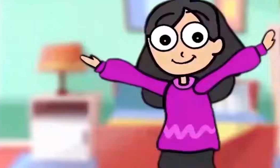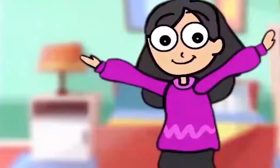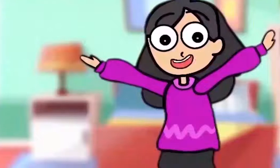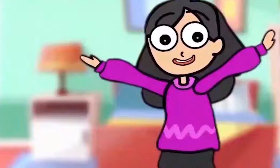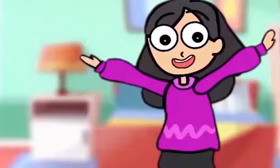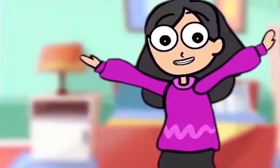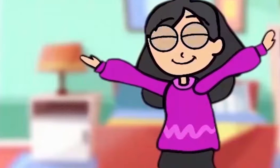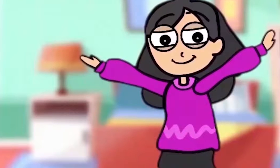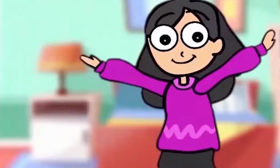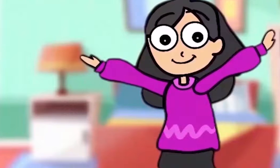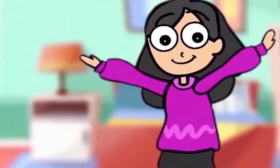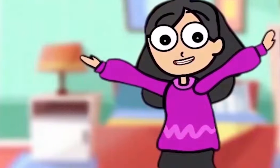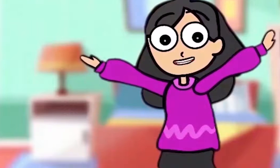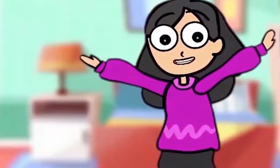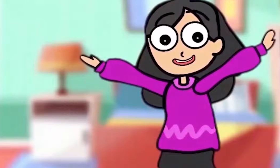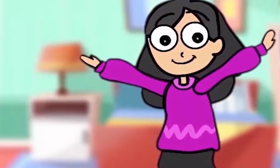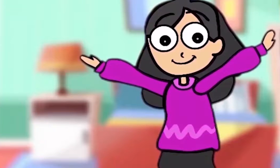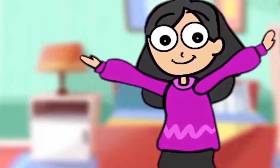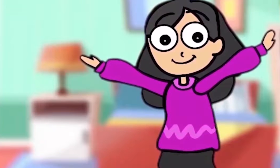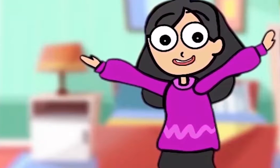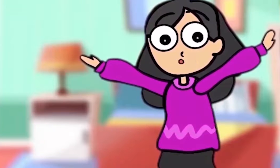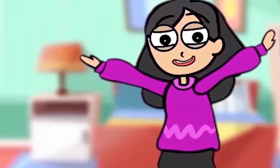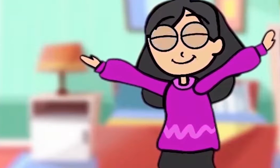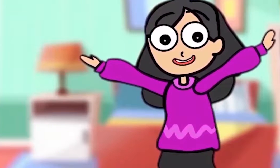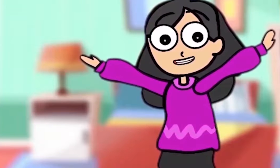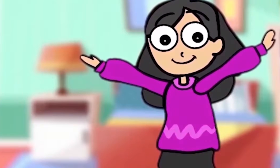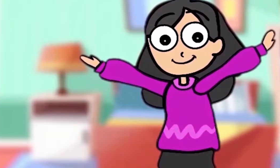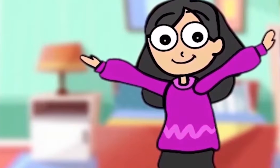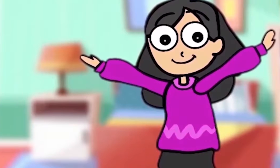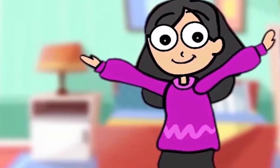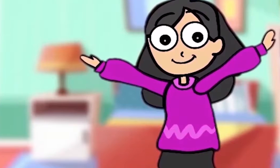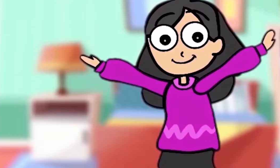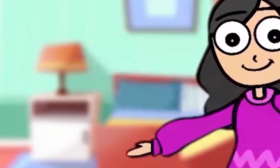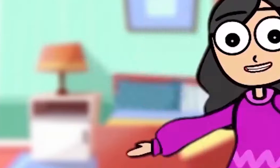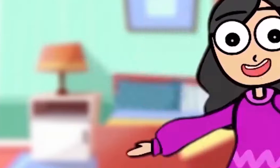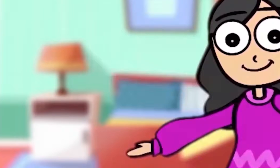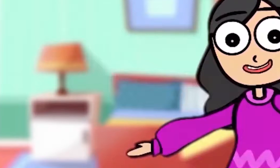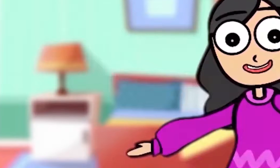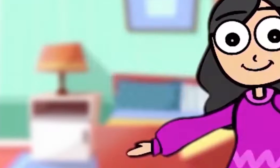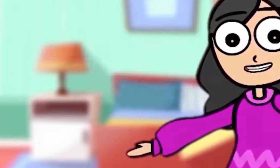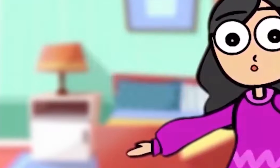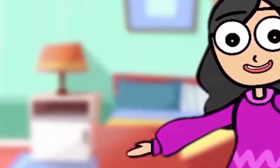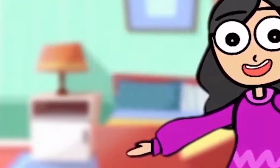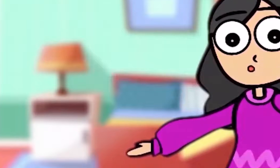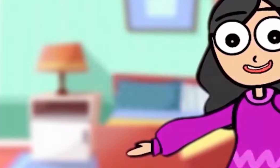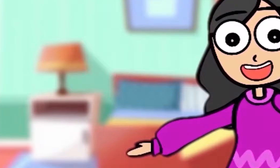এবার এখন সময় বাচ্চাদের র‍্যাপসডির সময়, আর আমরা অনেক ভালো ভালো কথা